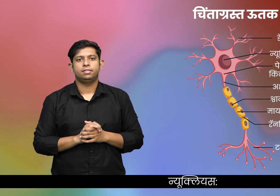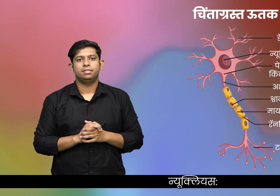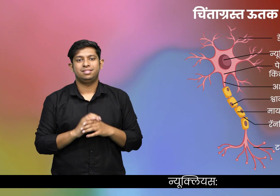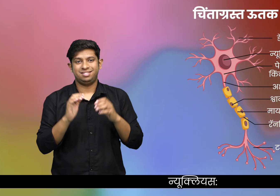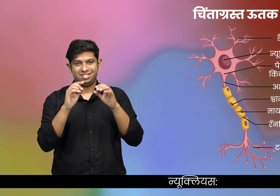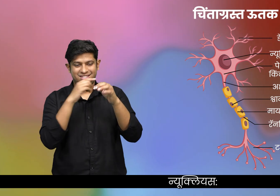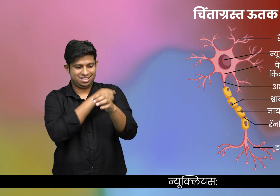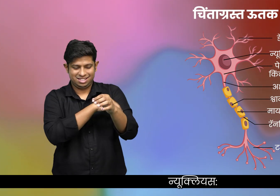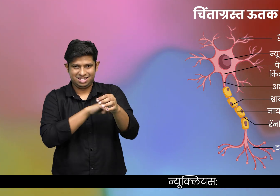न्यूक्लियस.